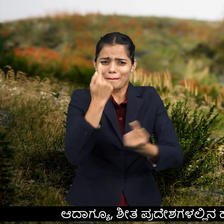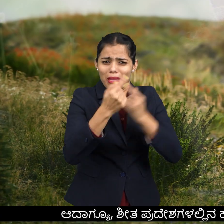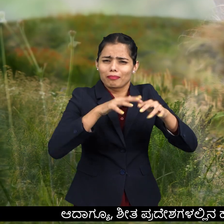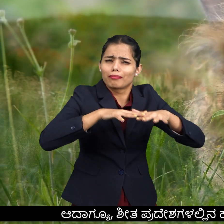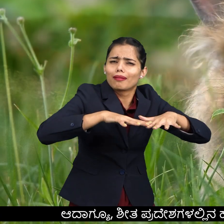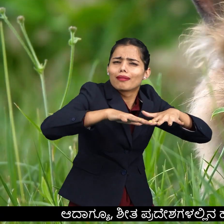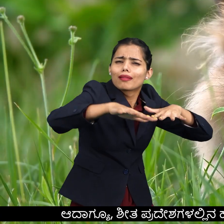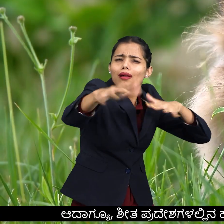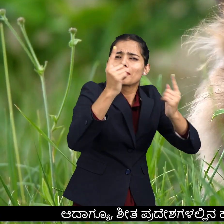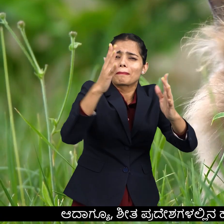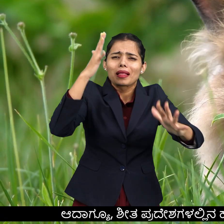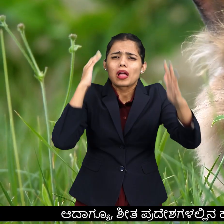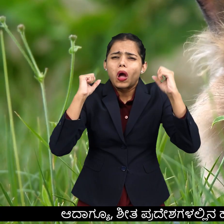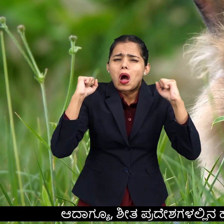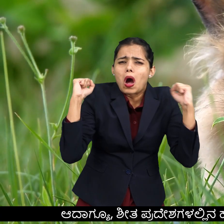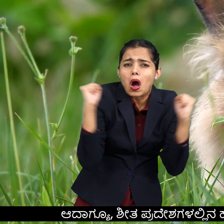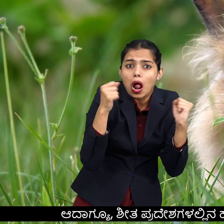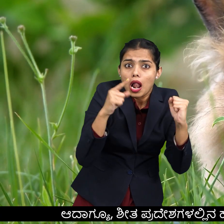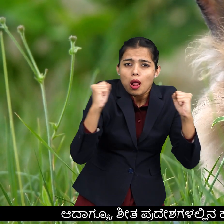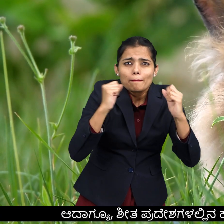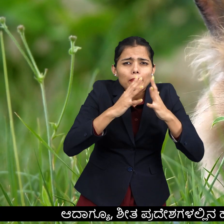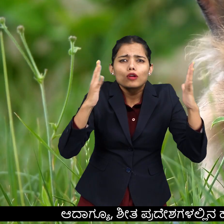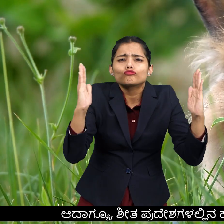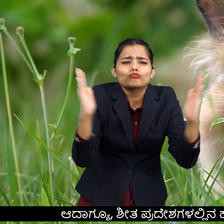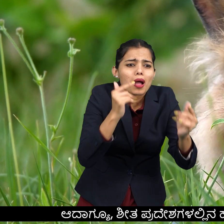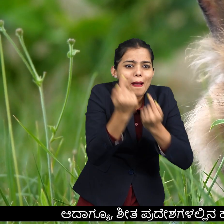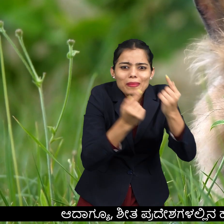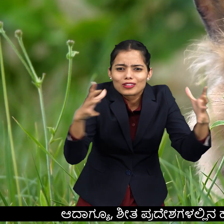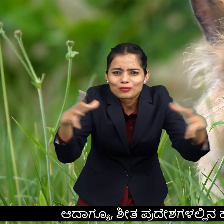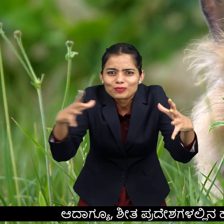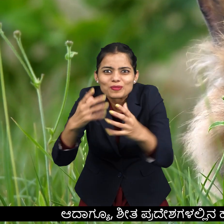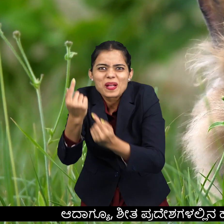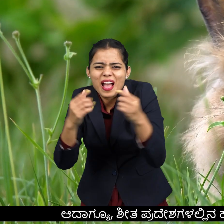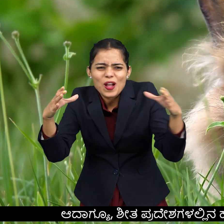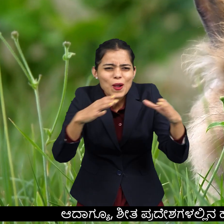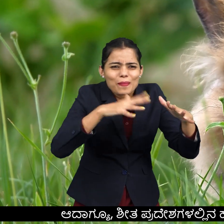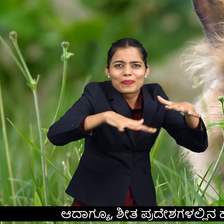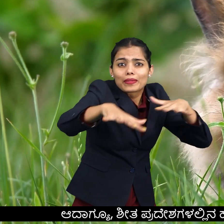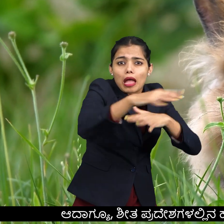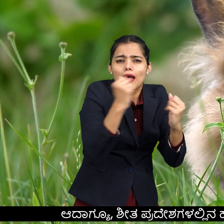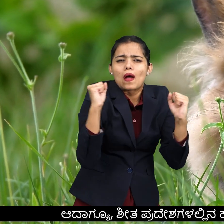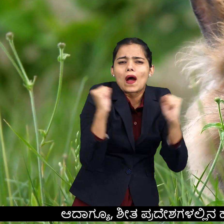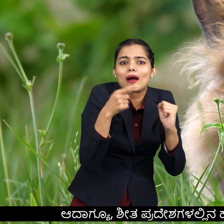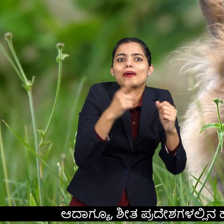ಆದಾಗ್ಯೂ ಶೀತ ಪ್ರದೇಶಗಳಲ್ಲಿನ ಹುಲ್ಲುಗಳು ತುಂಬಾ ಚಿಕ್ಕದಾಗಿರುತ್ತವೆ.